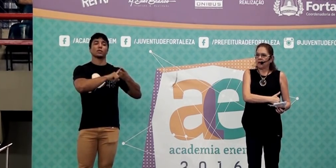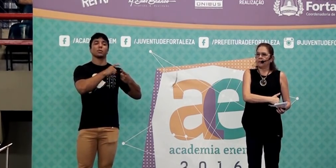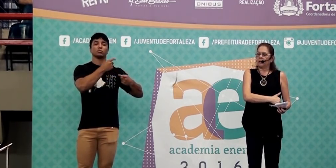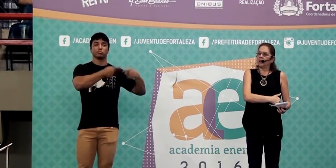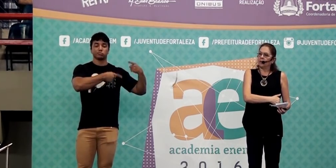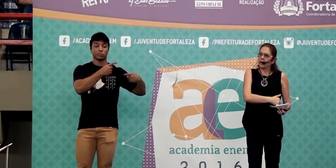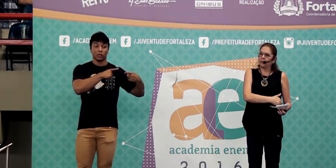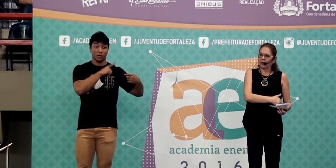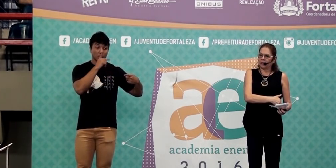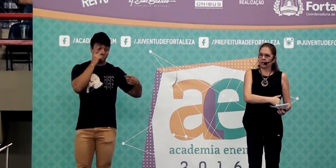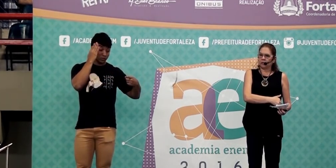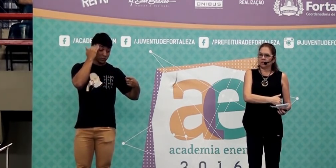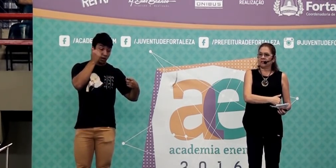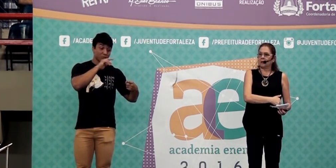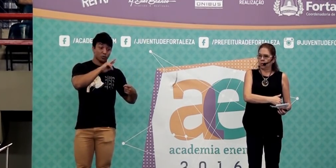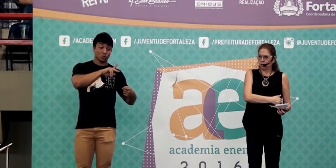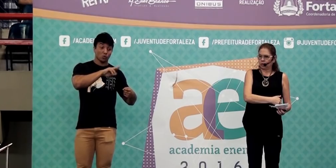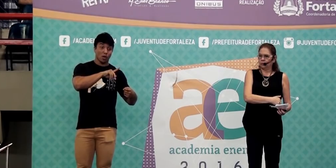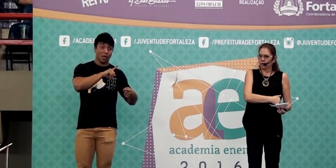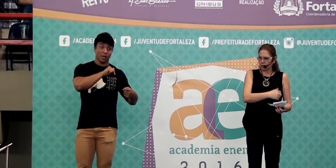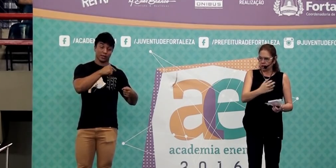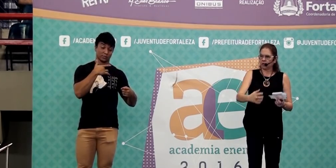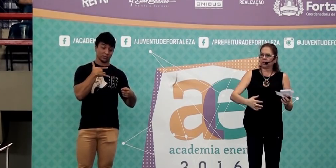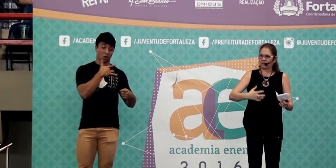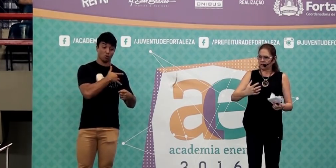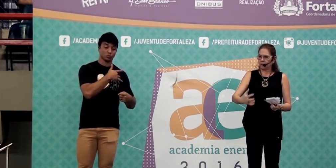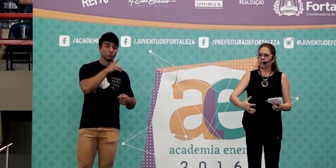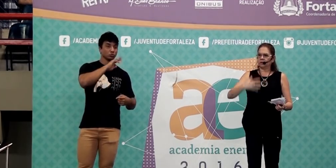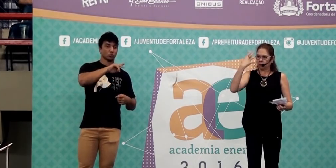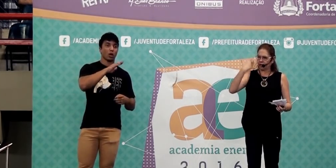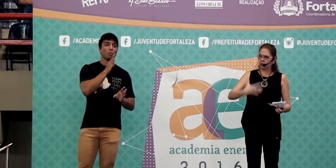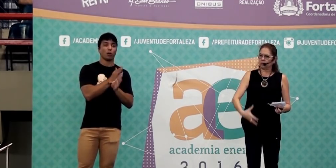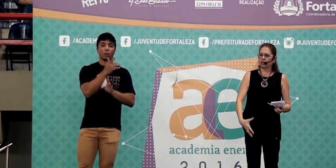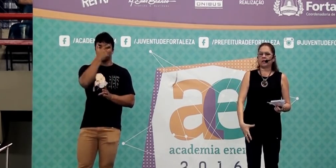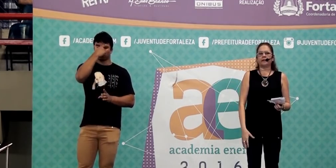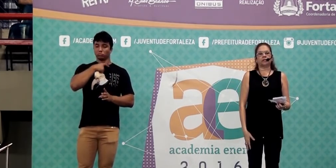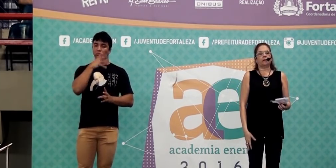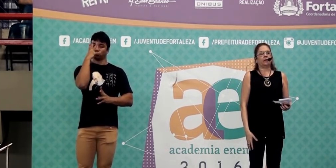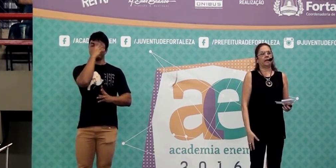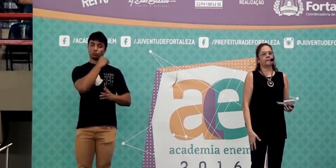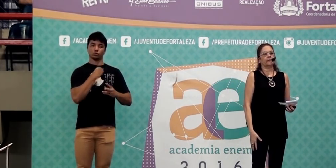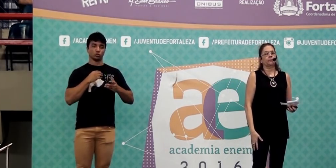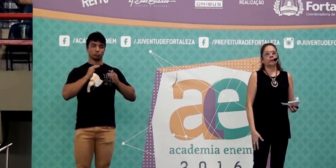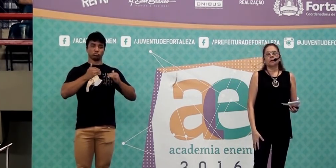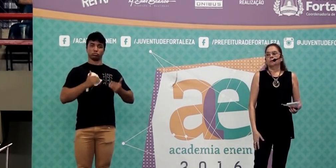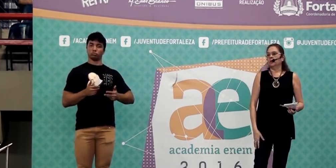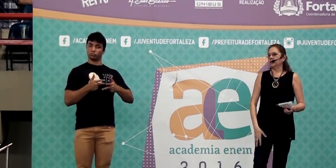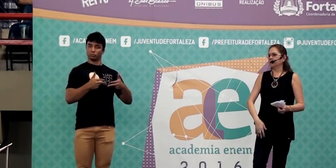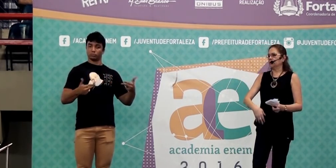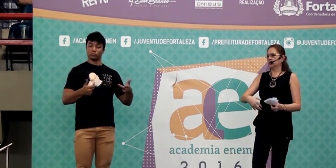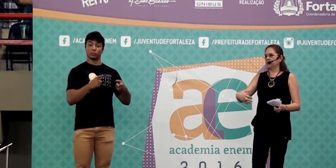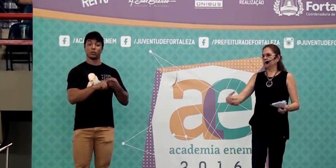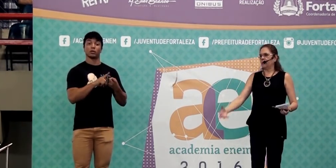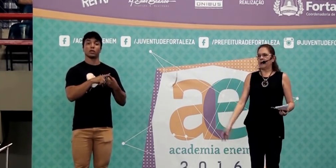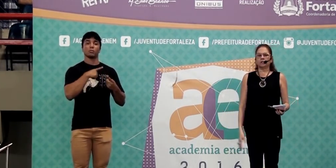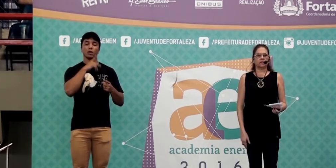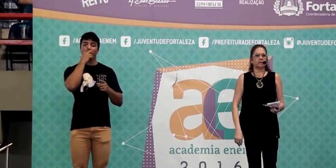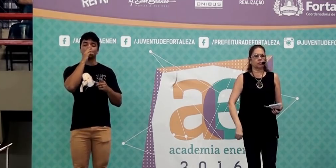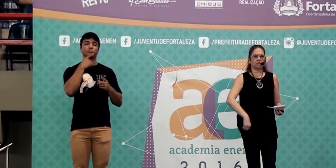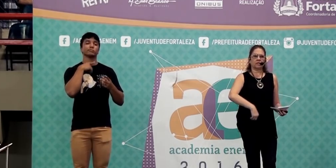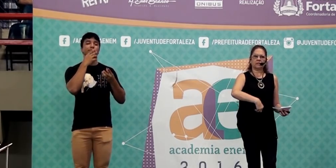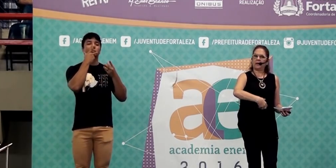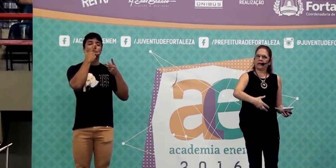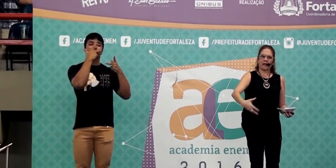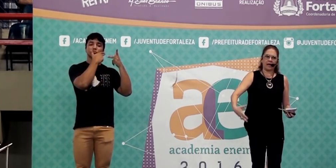gente sabe que não é por uma questão de saúde, muita gente está fazendo isso por uma questão estética da beleza, muitas cirurgias